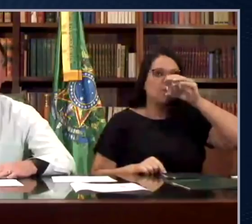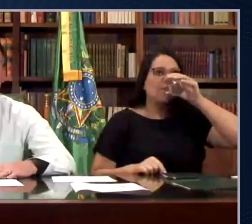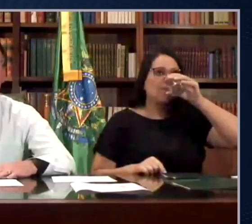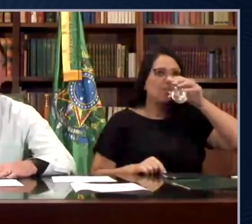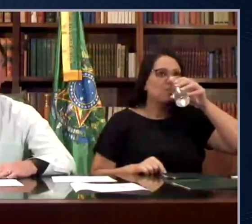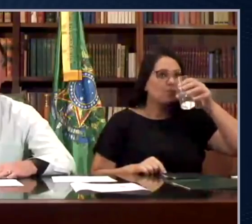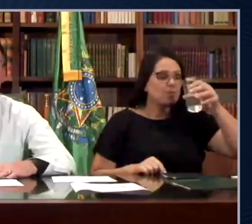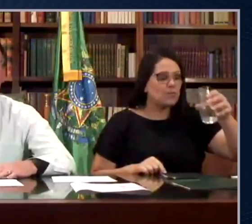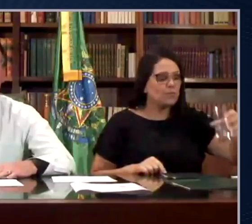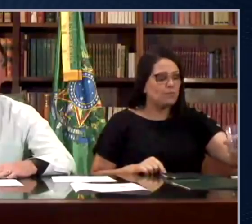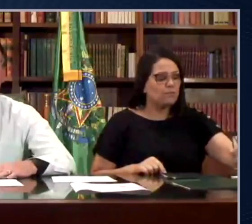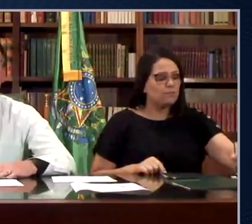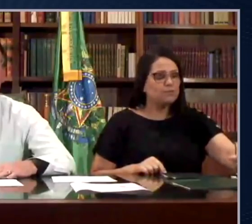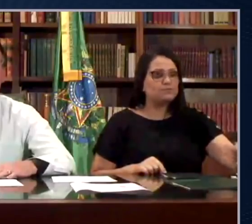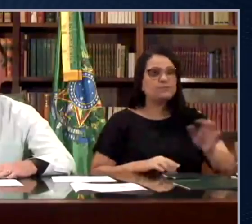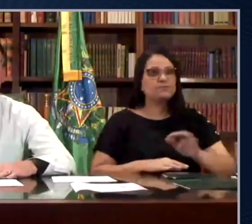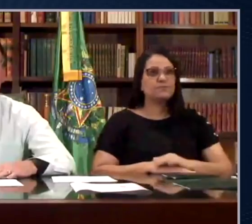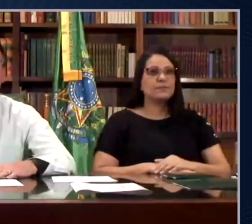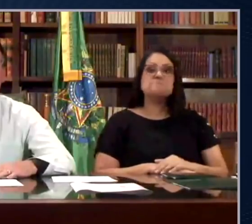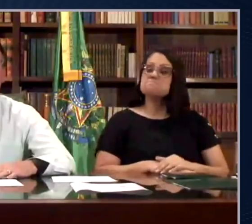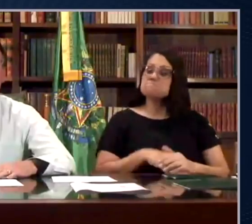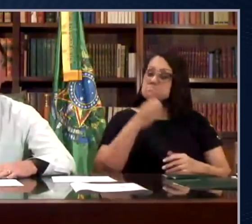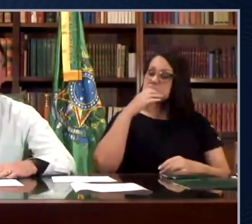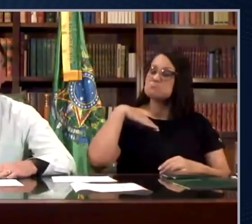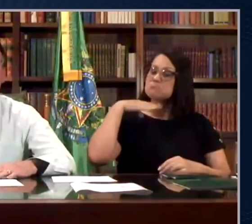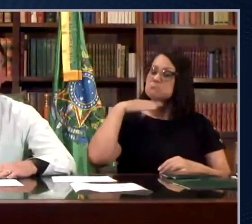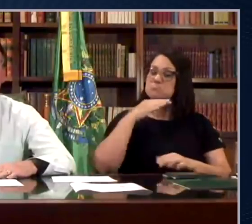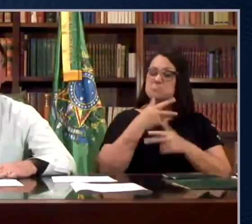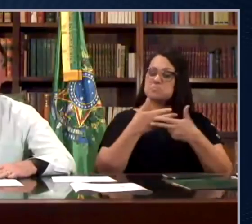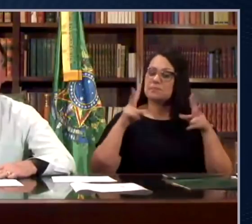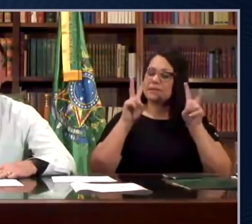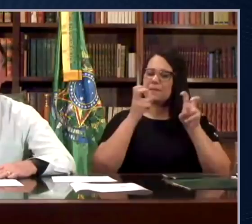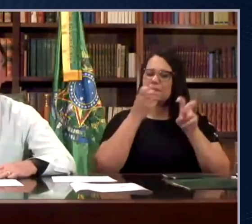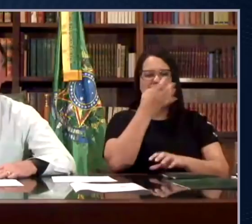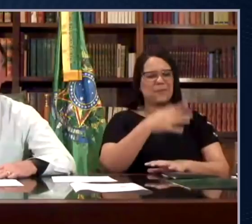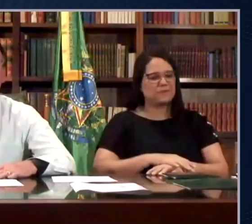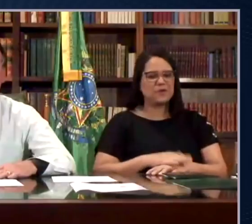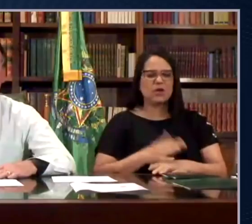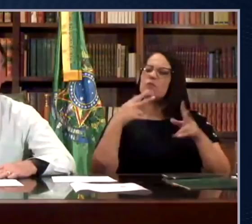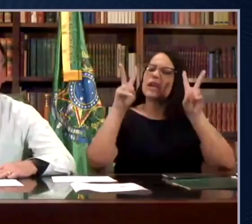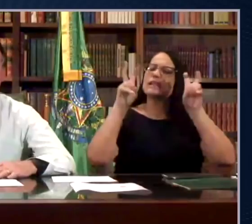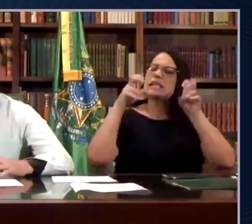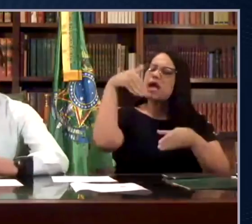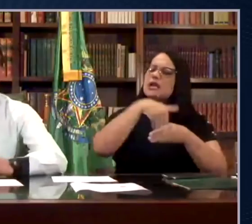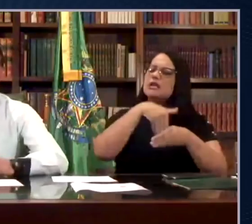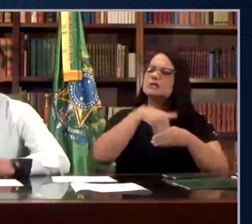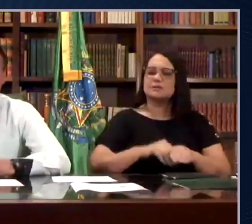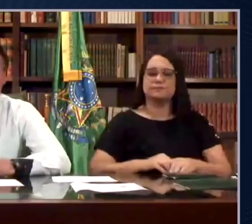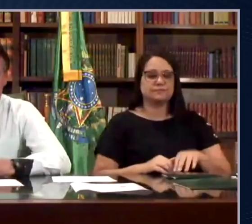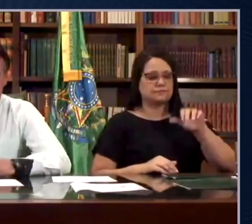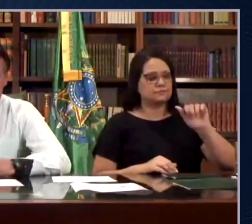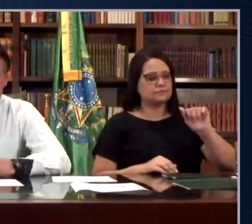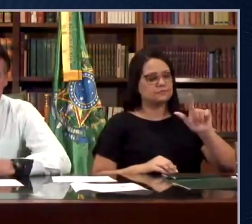Pois é, uma conversa muito boa aqui, presidente. Presidente, vamos falar um pouco de eleições. A Aliança, né, o partido que o senhor está